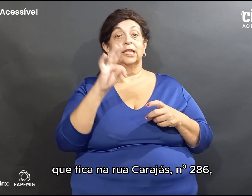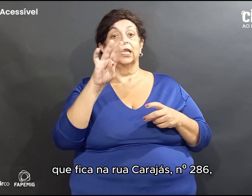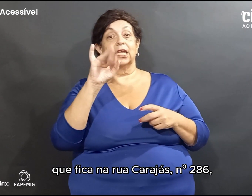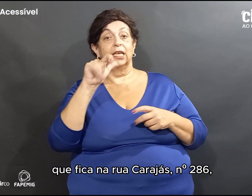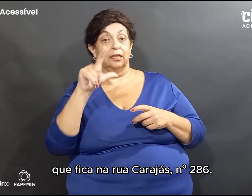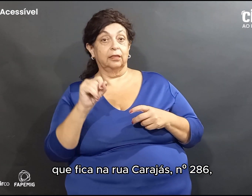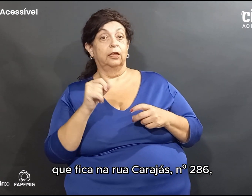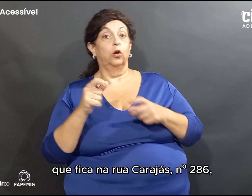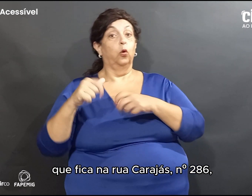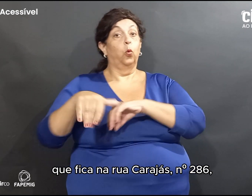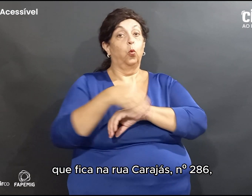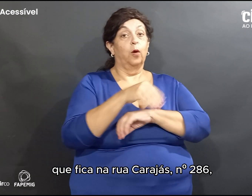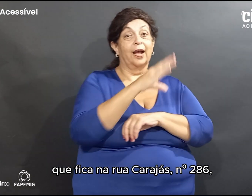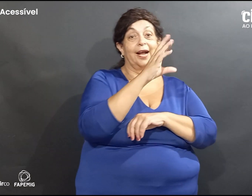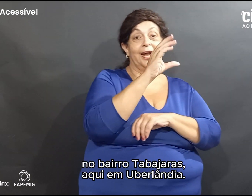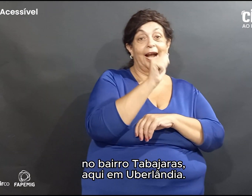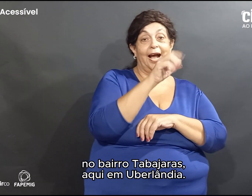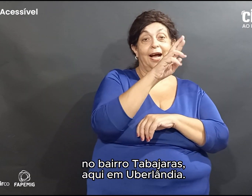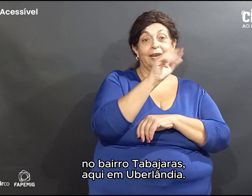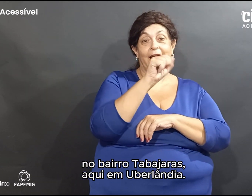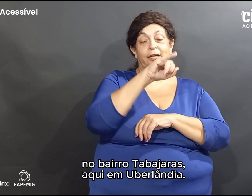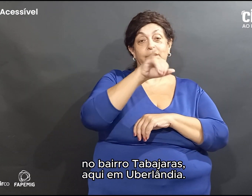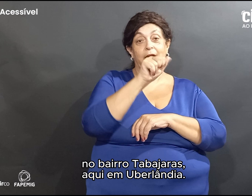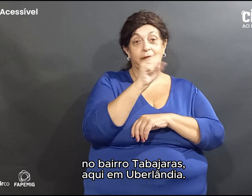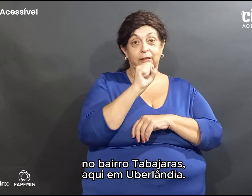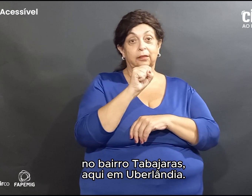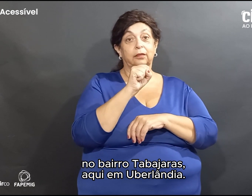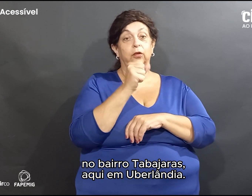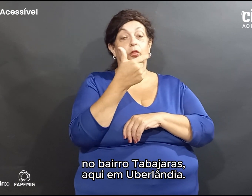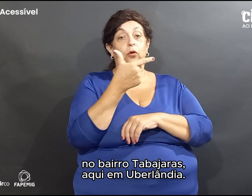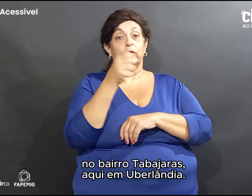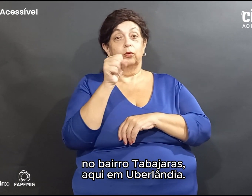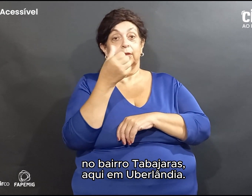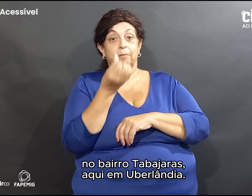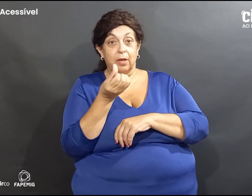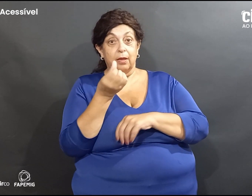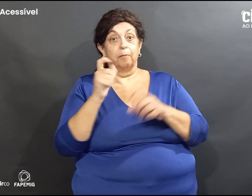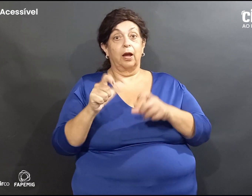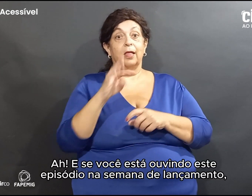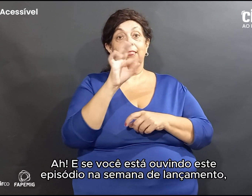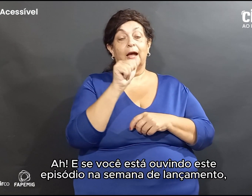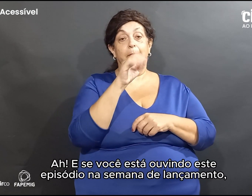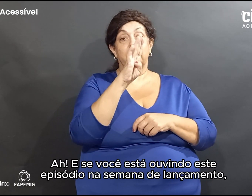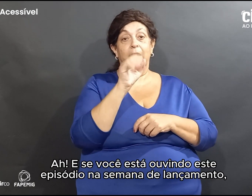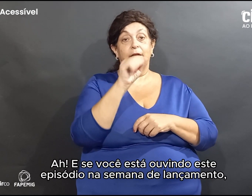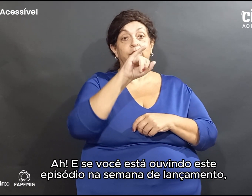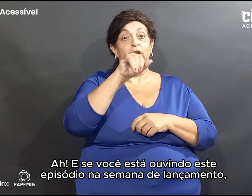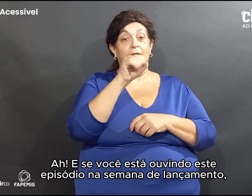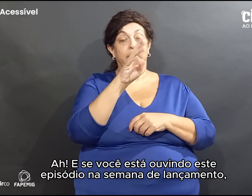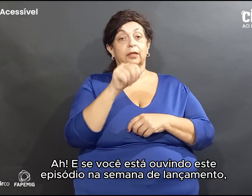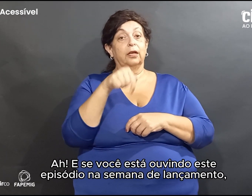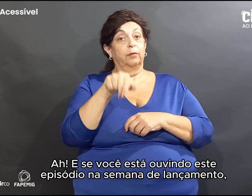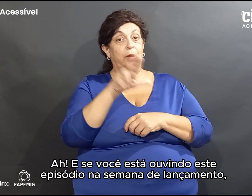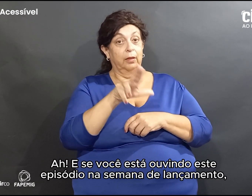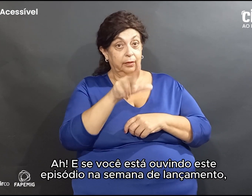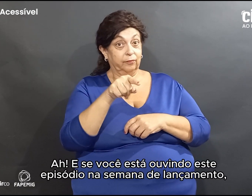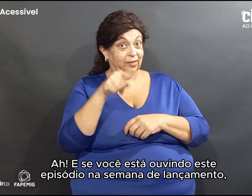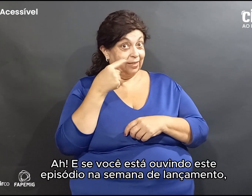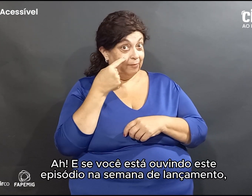número 286, no bairro Tabajaras, aqui em Uberlândia. E se você está ouvindo esse episódio na semana